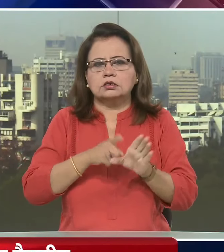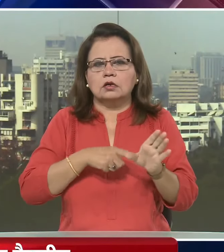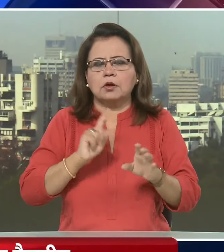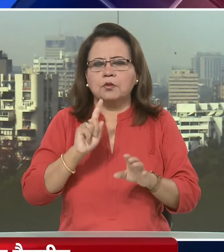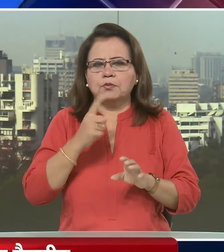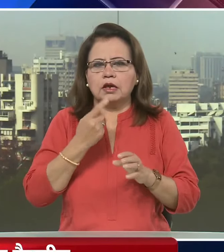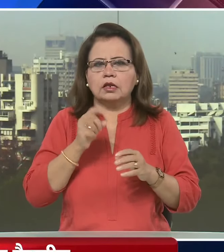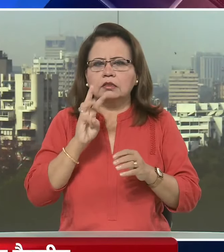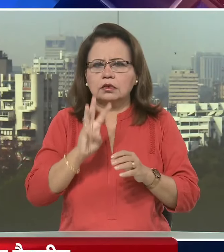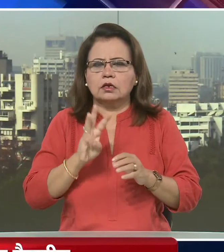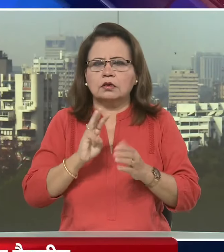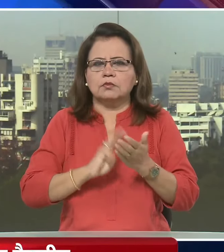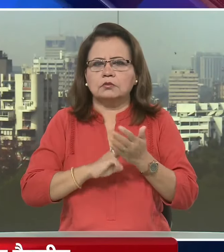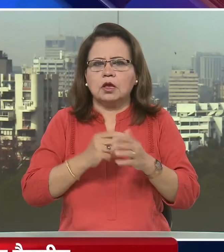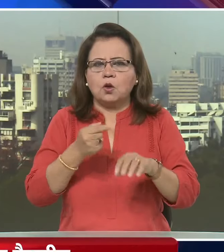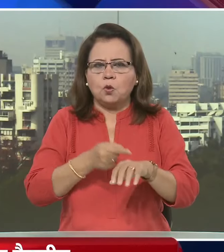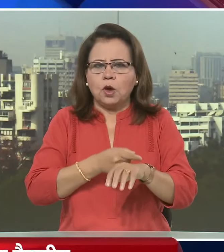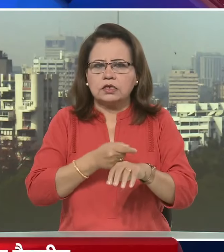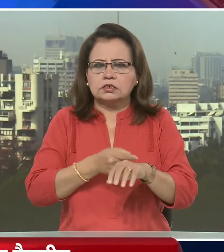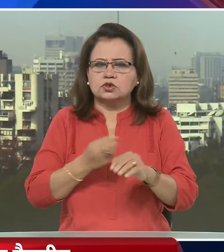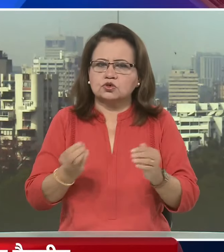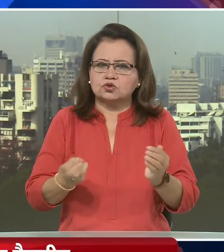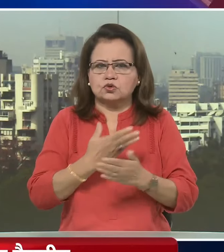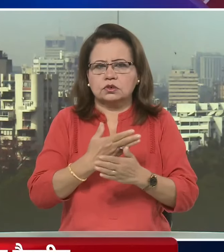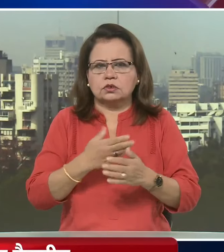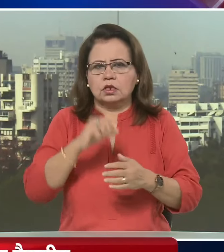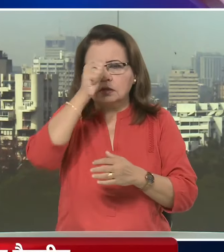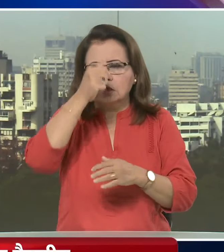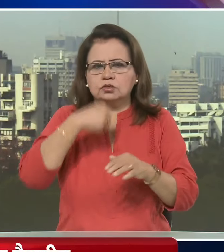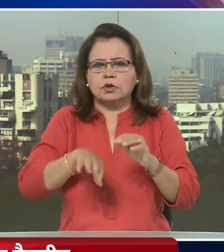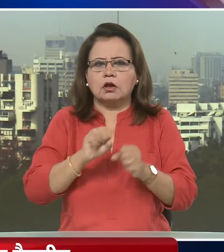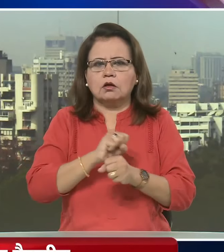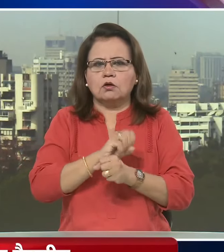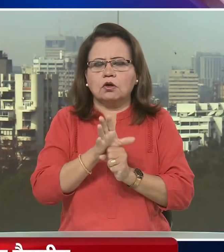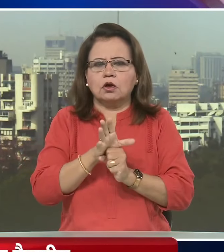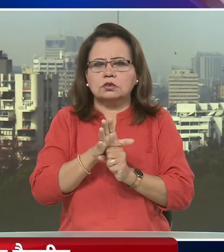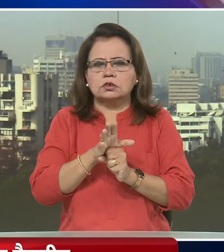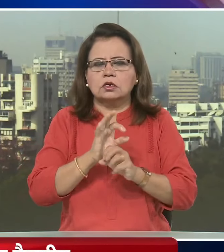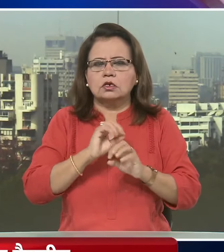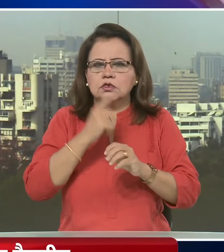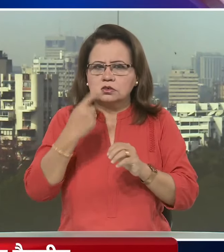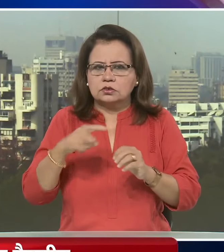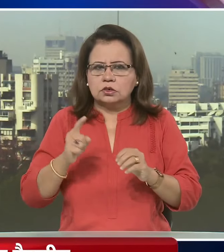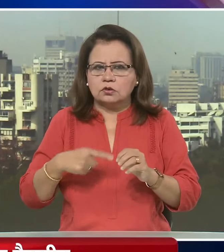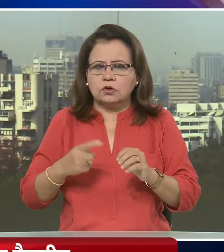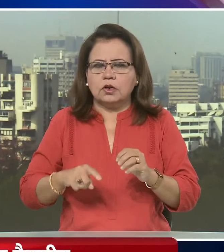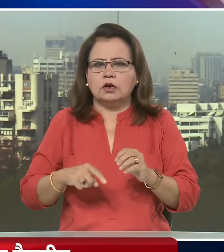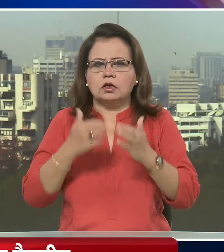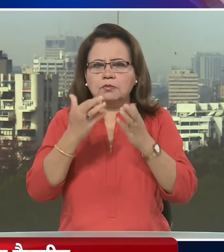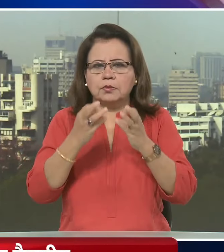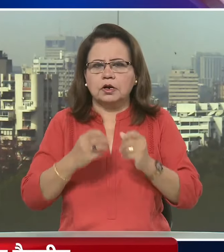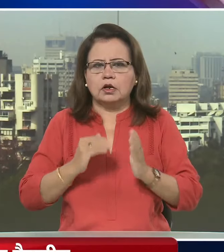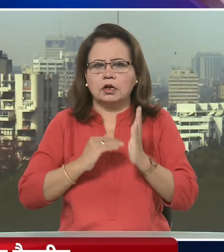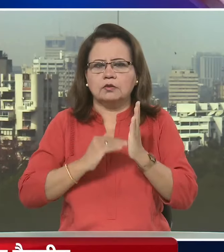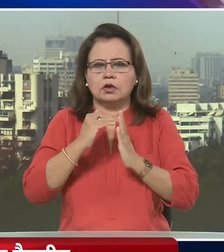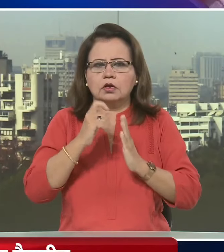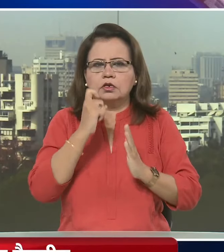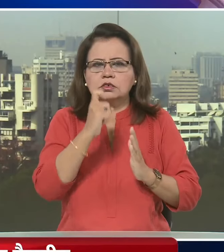में वैक्सीन का उपयोग हो सकता है शुरू। देश में कोरोना संक्रमण से स्वस्थ होने वालों की संख्या बढ़कर